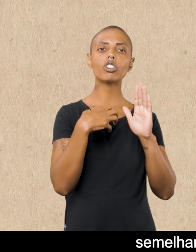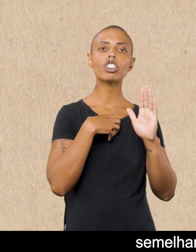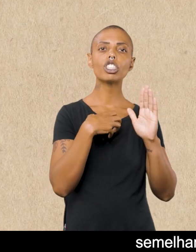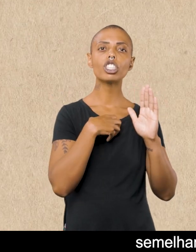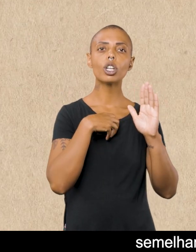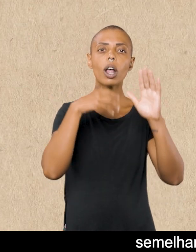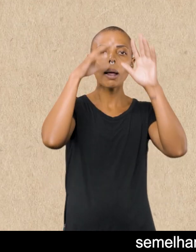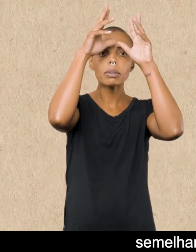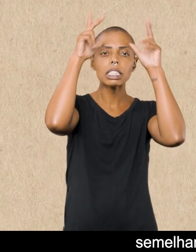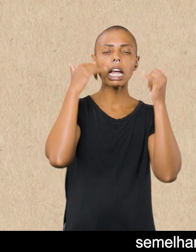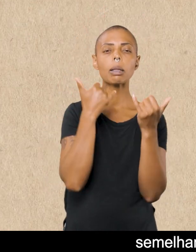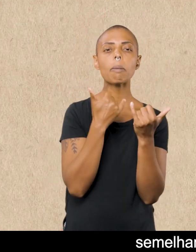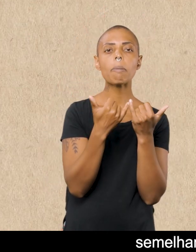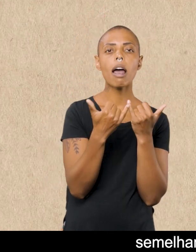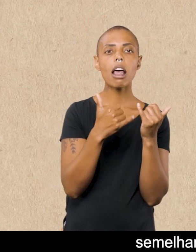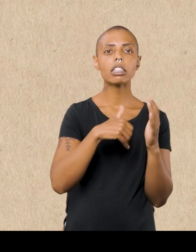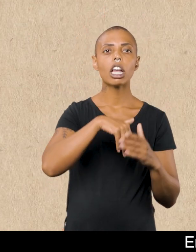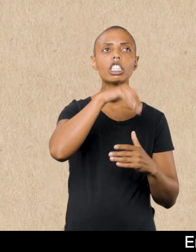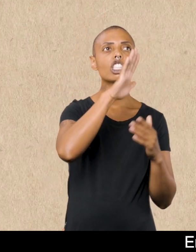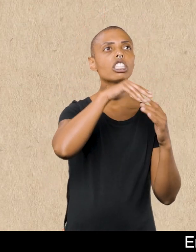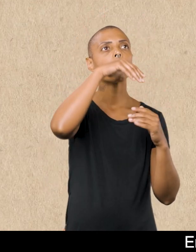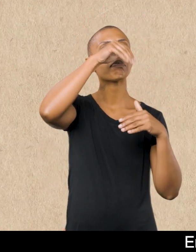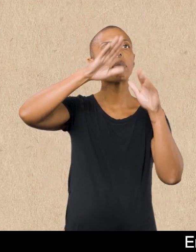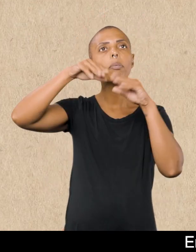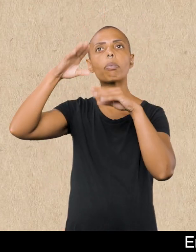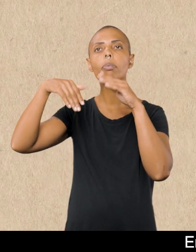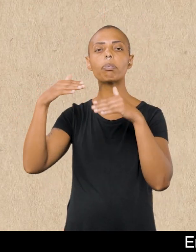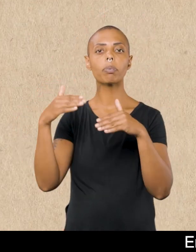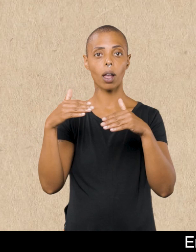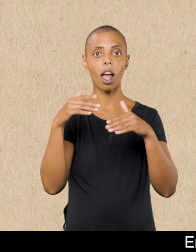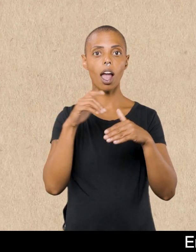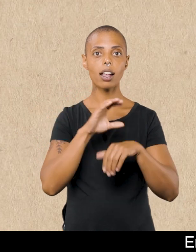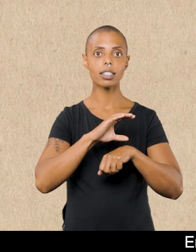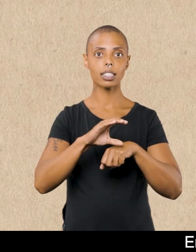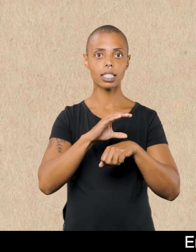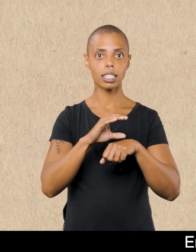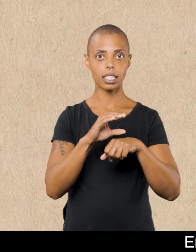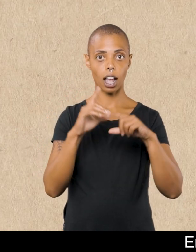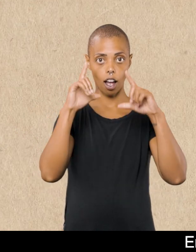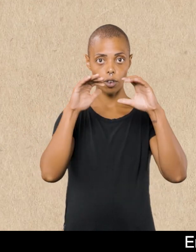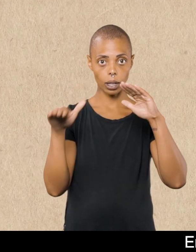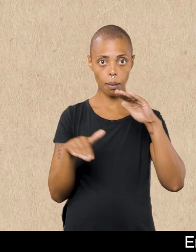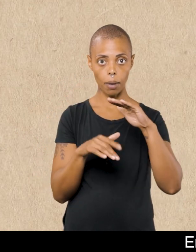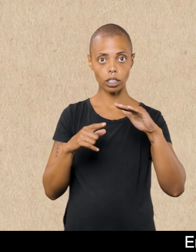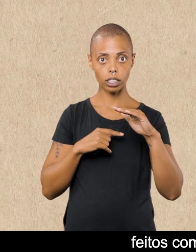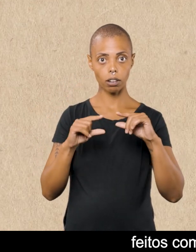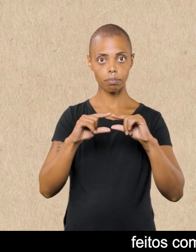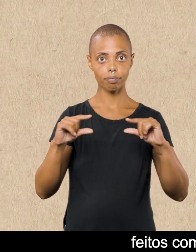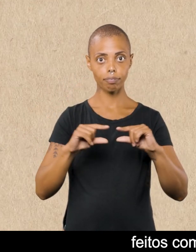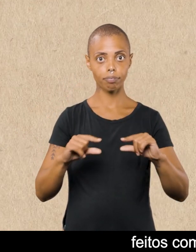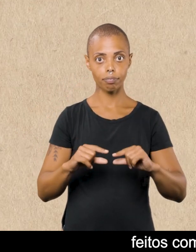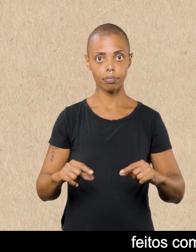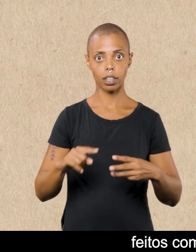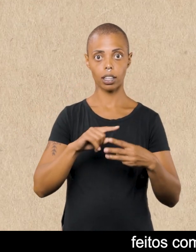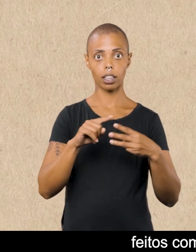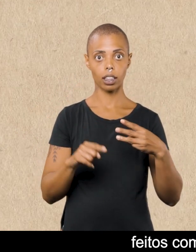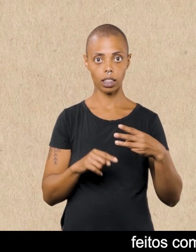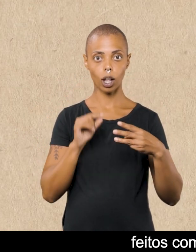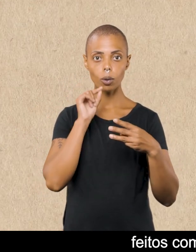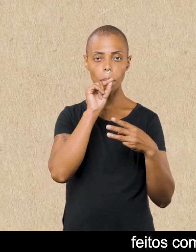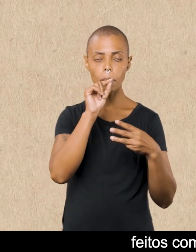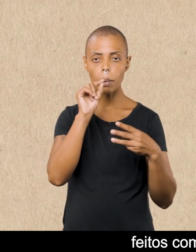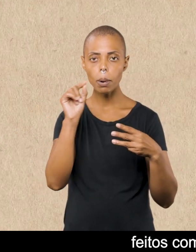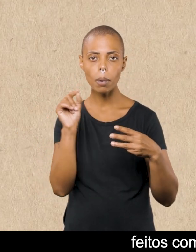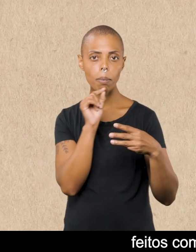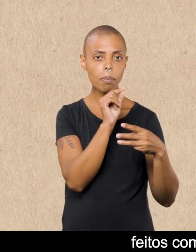foto, remete a uma textura abstrata, semelhante às manchas de tinta em tonalidade cinza. Embaixo da foto, há